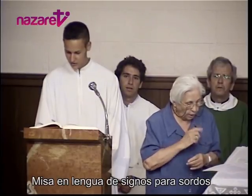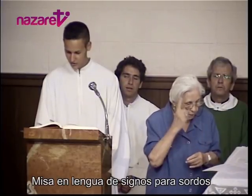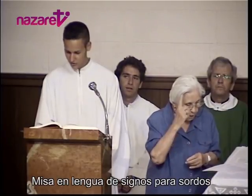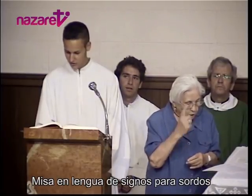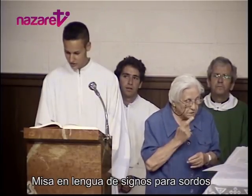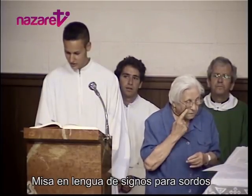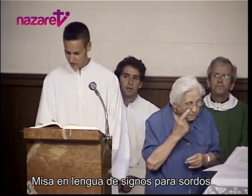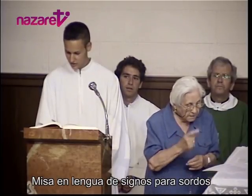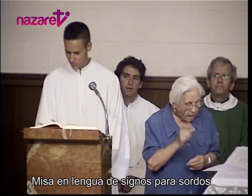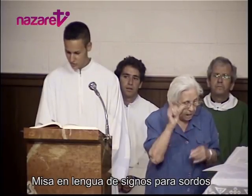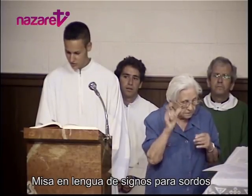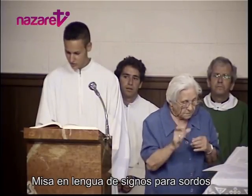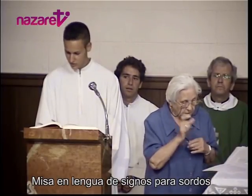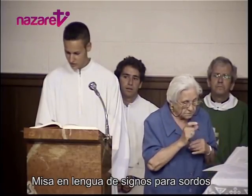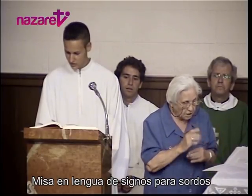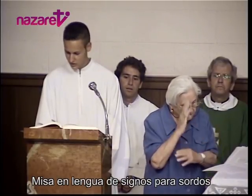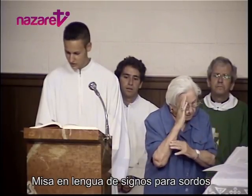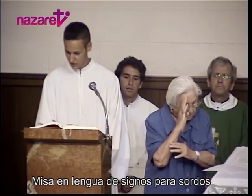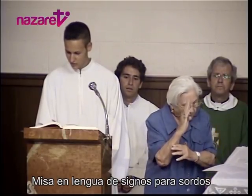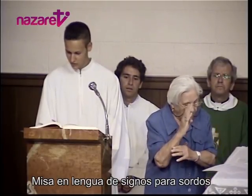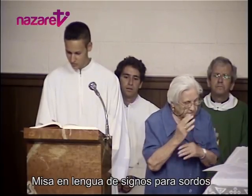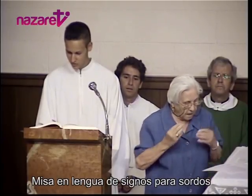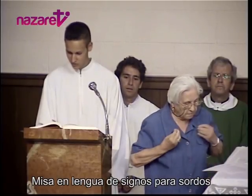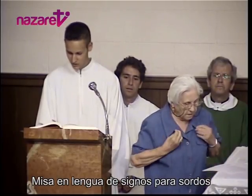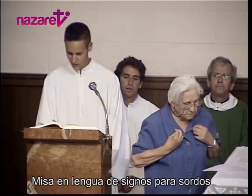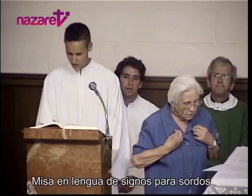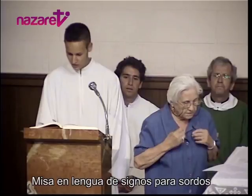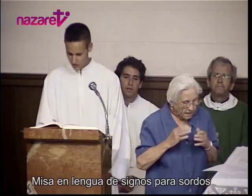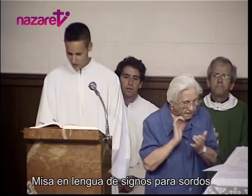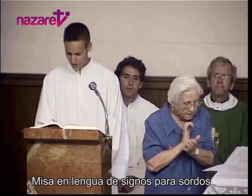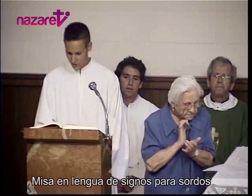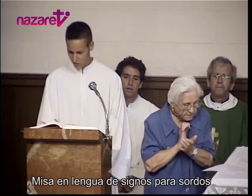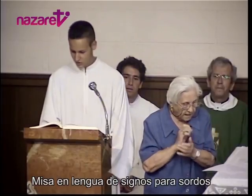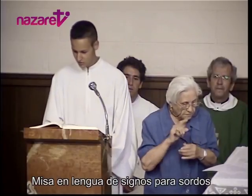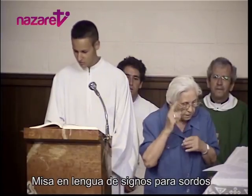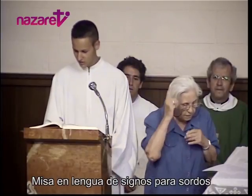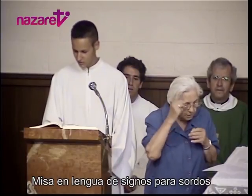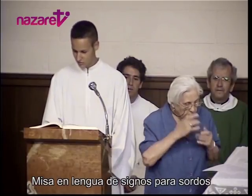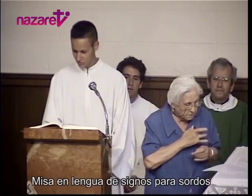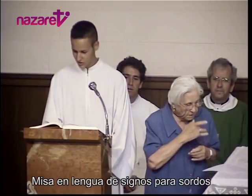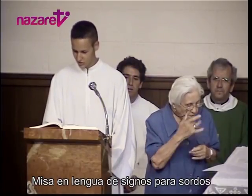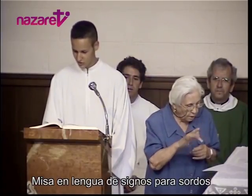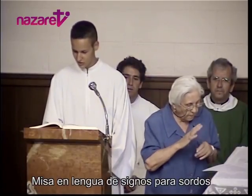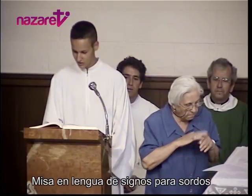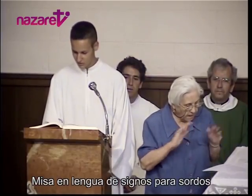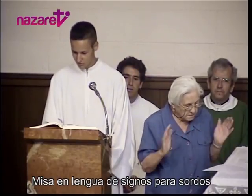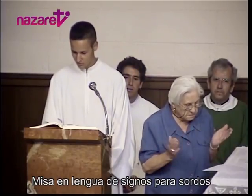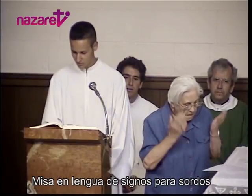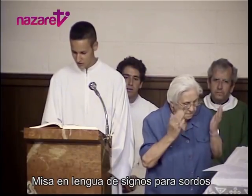Señor están puestos en quien lo teme, en los que esperan su misericordia, para